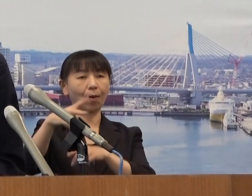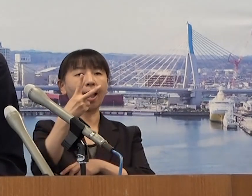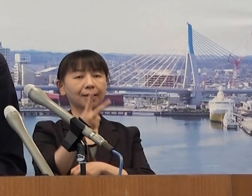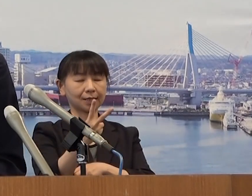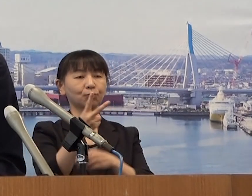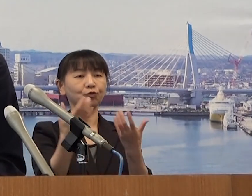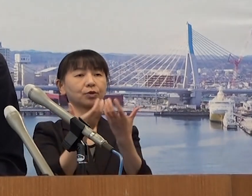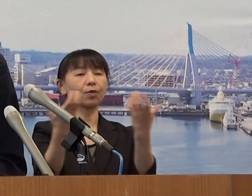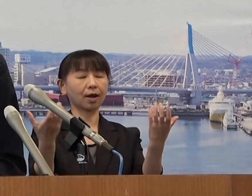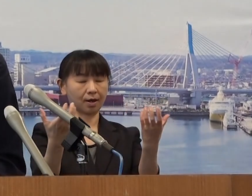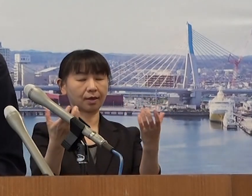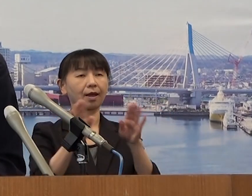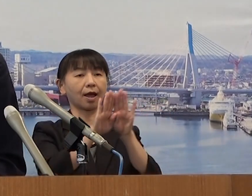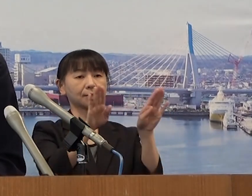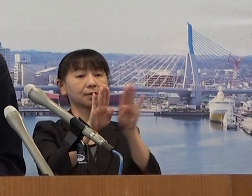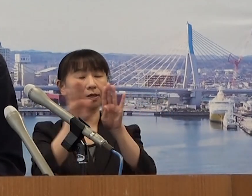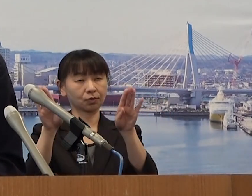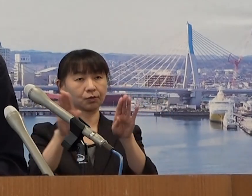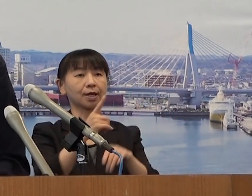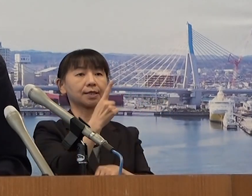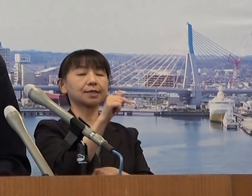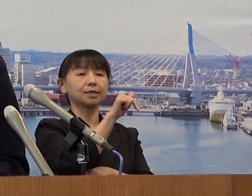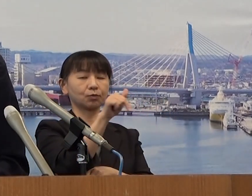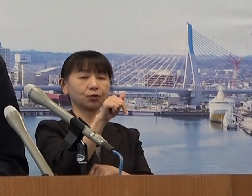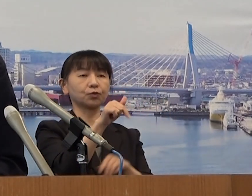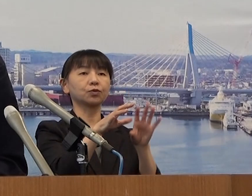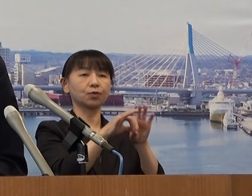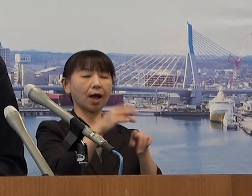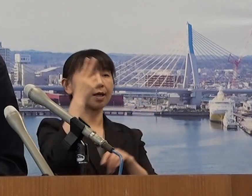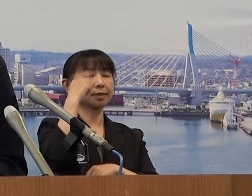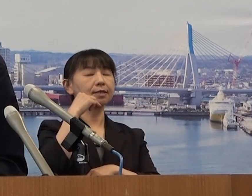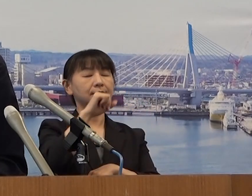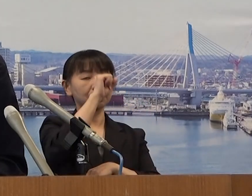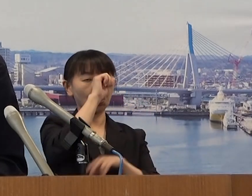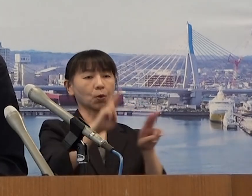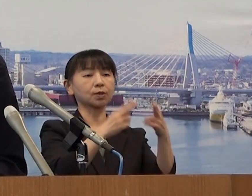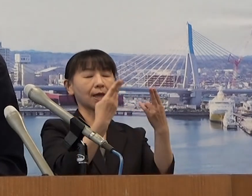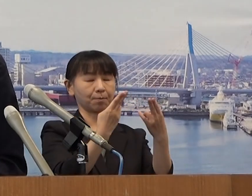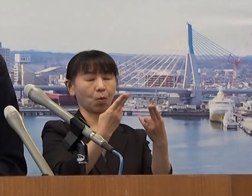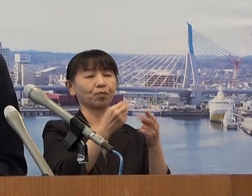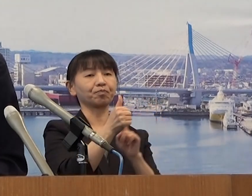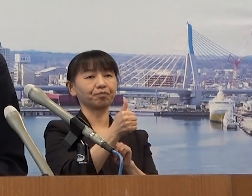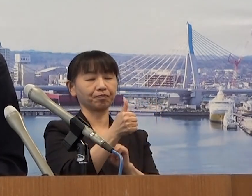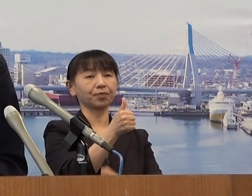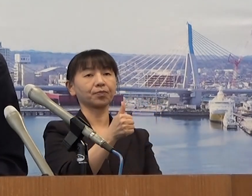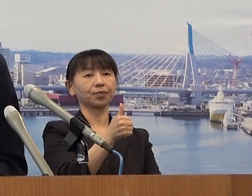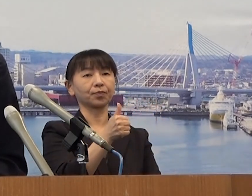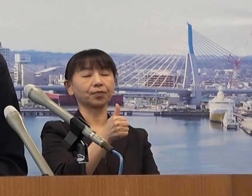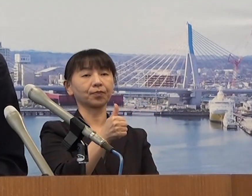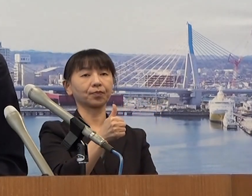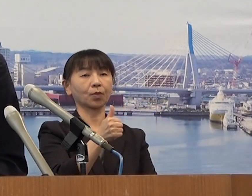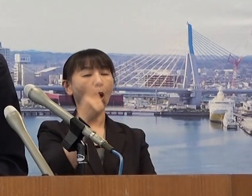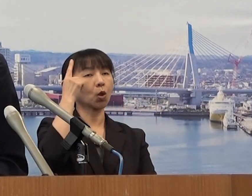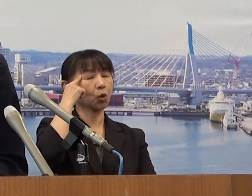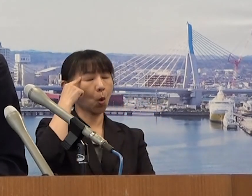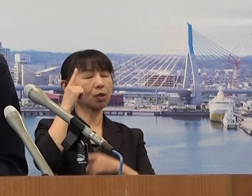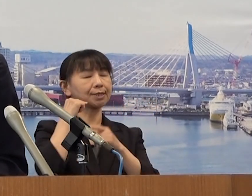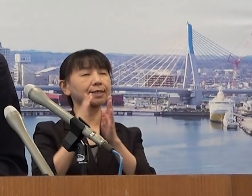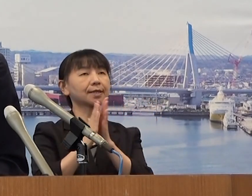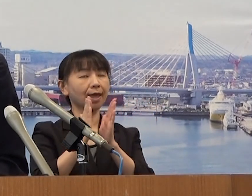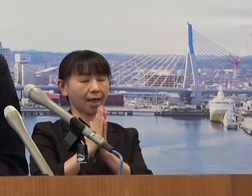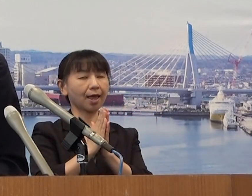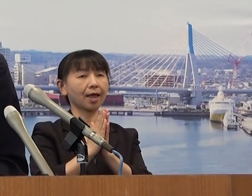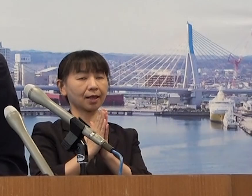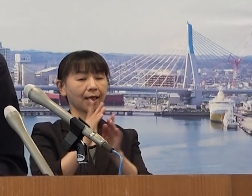こととしておりまして、第1部の公演では認知症専門医でございます脳神経外科内